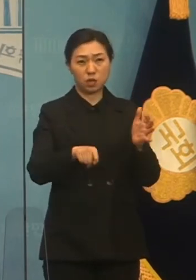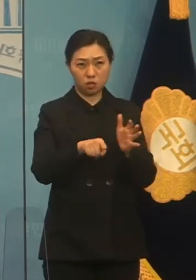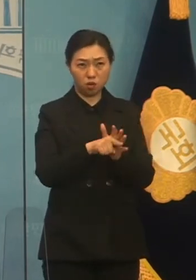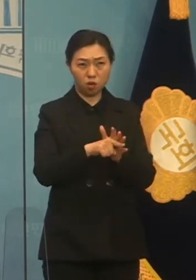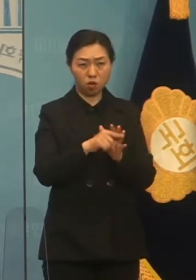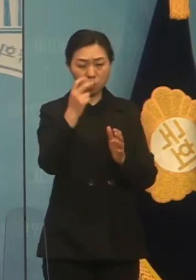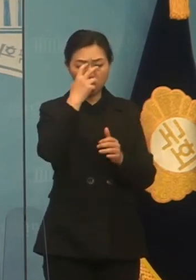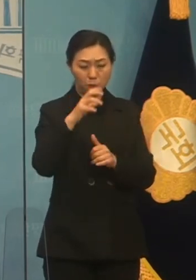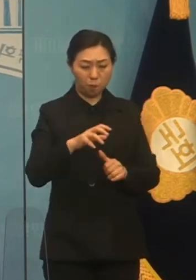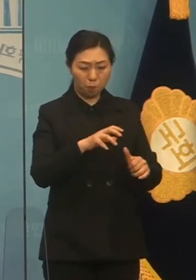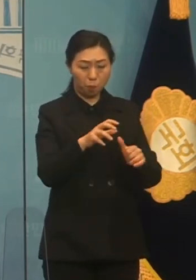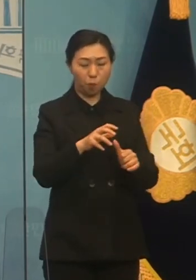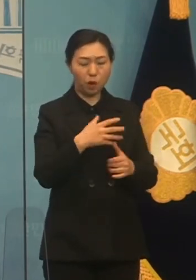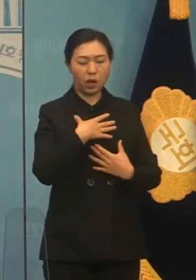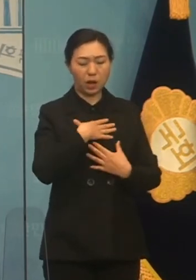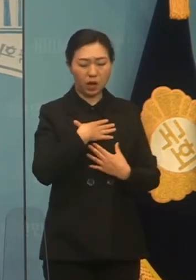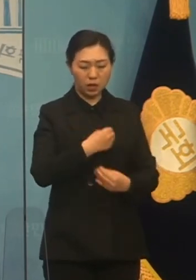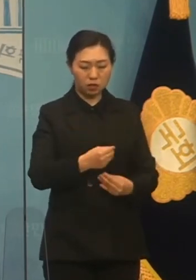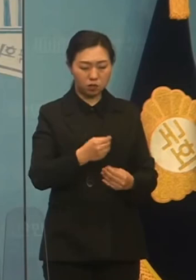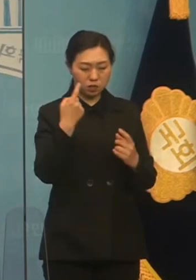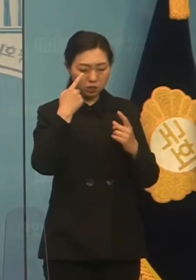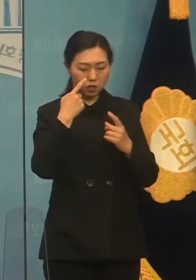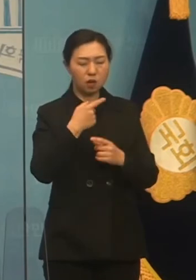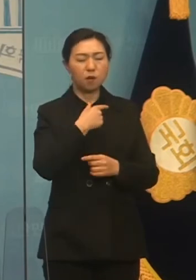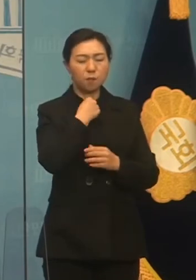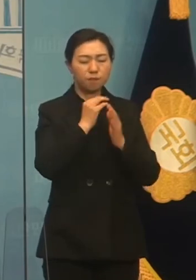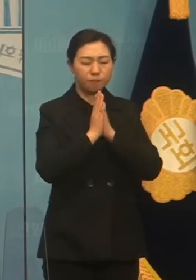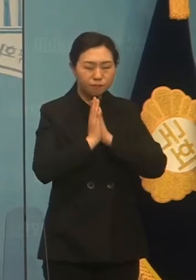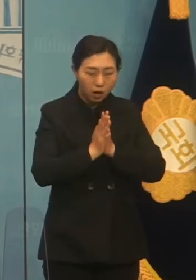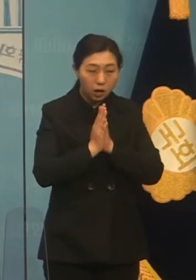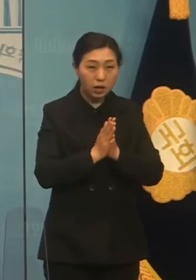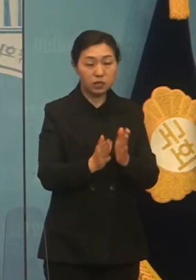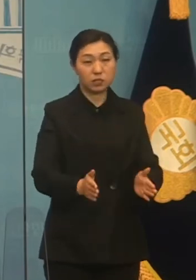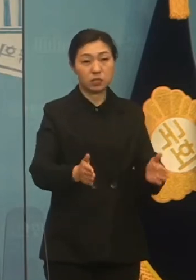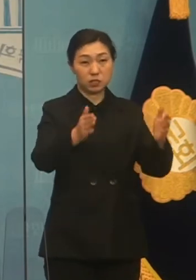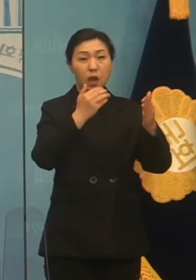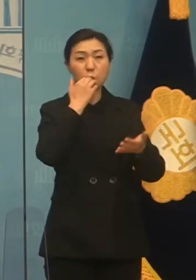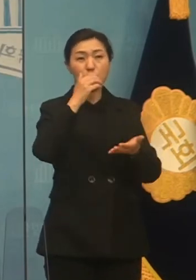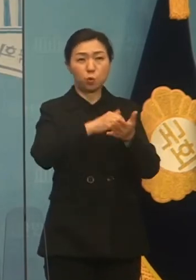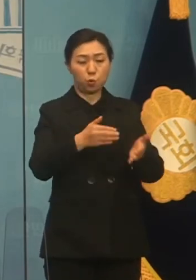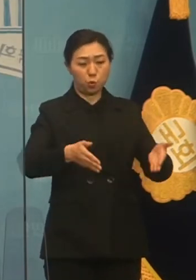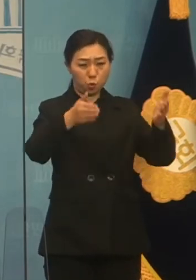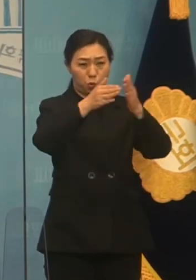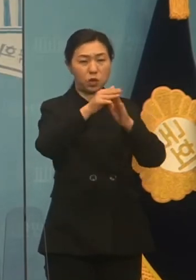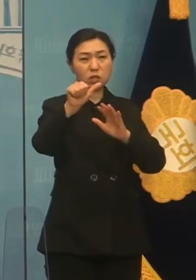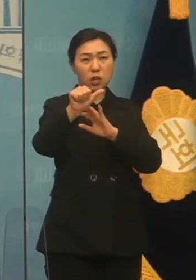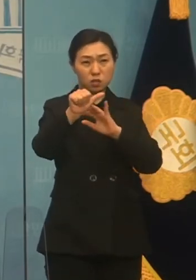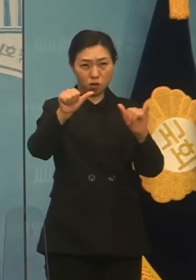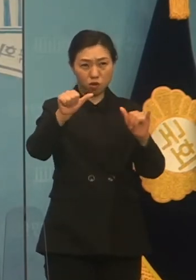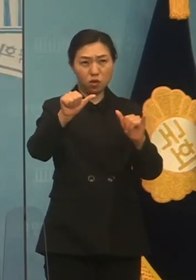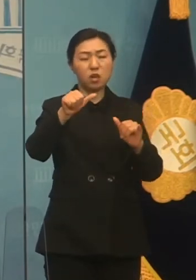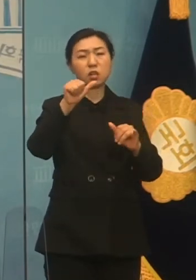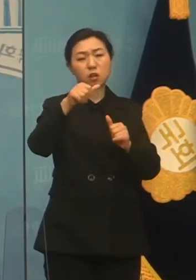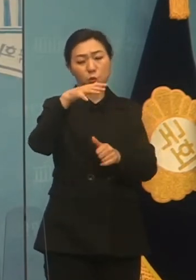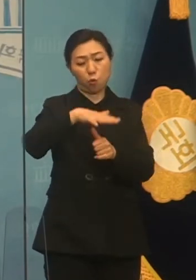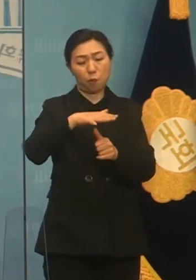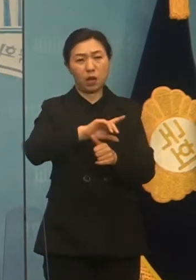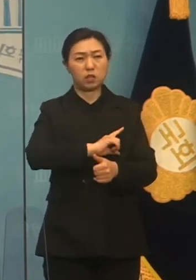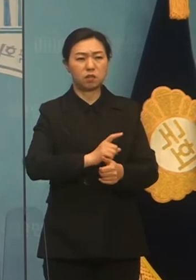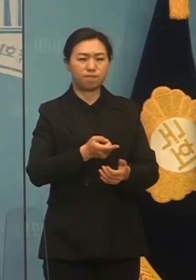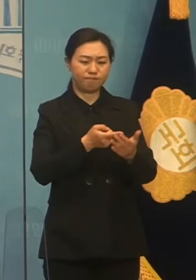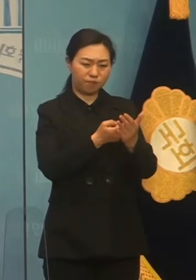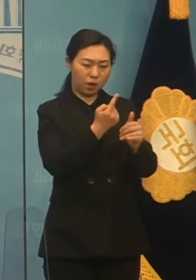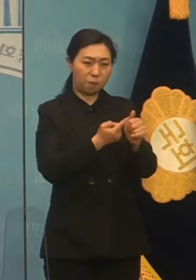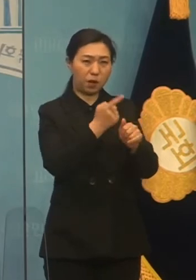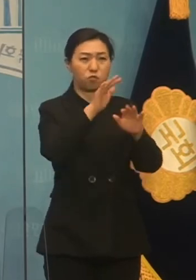안식처를 표현한 추모비에는 5 아이들의 이름을 정성스레 새겨내었습니다. 이 자리를 빌어서 다시 한번